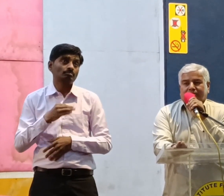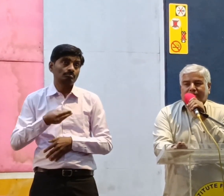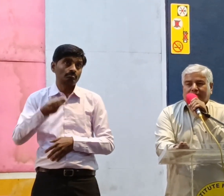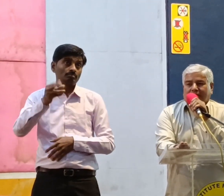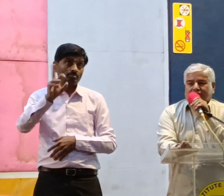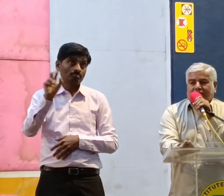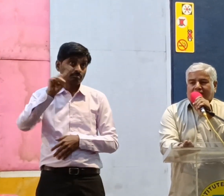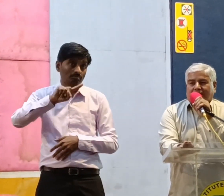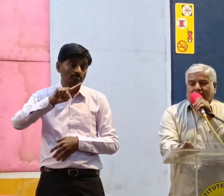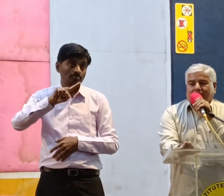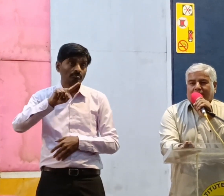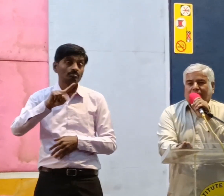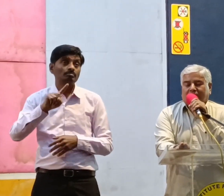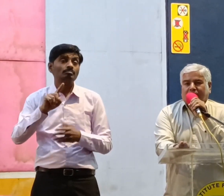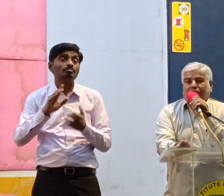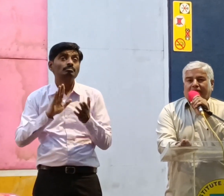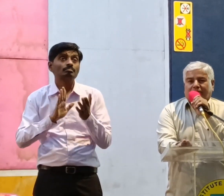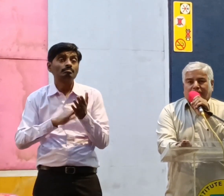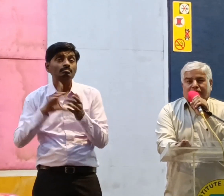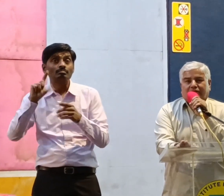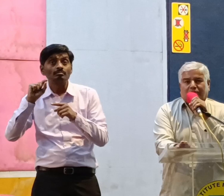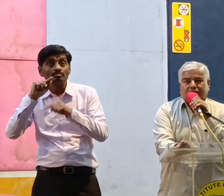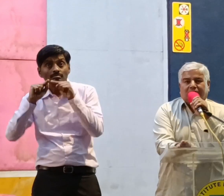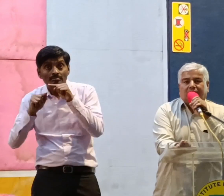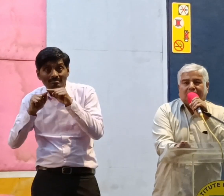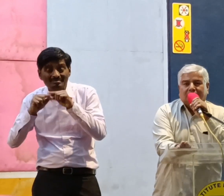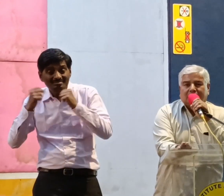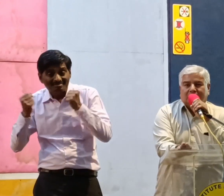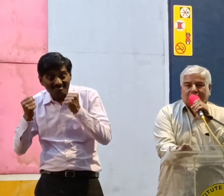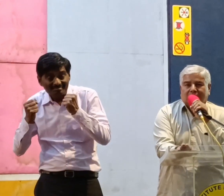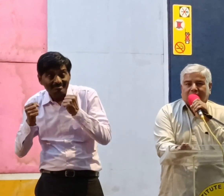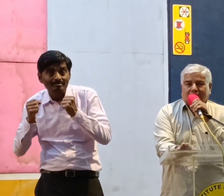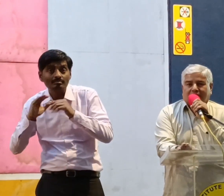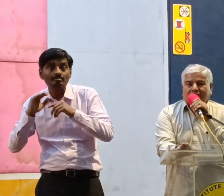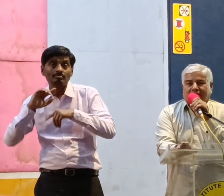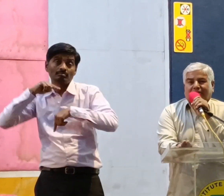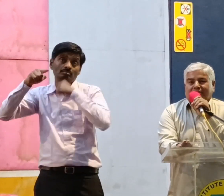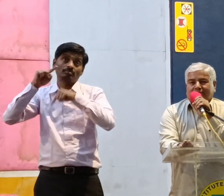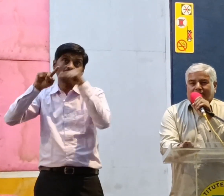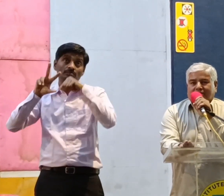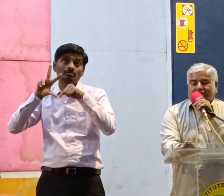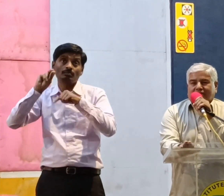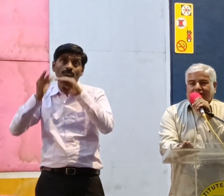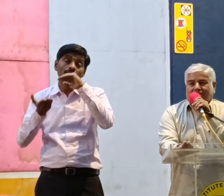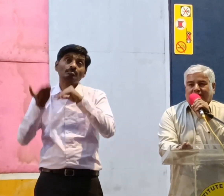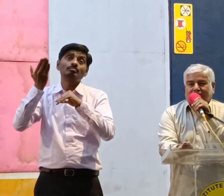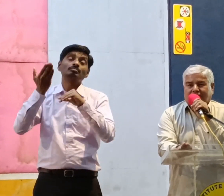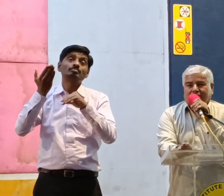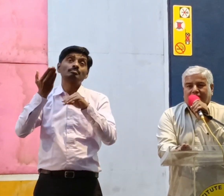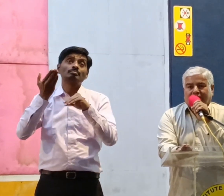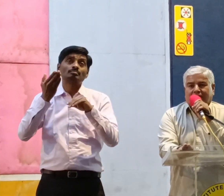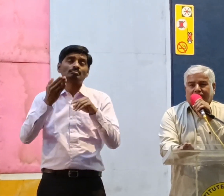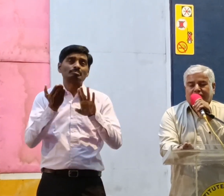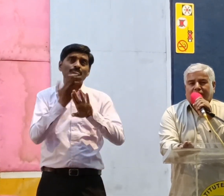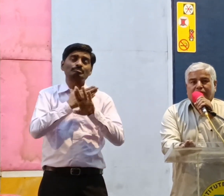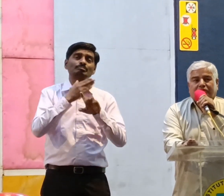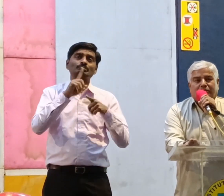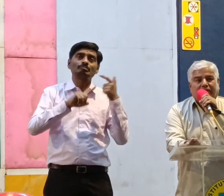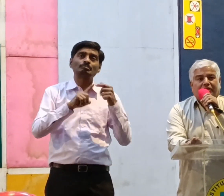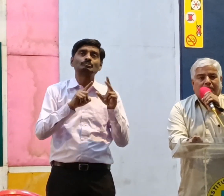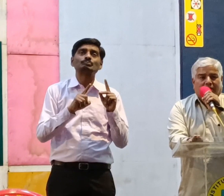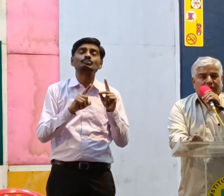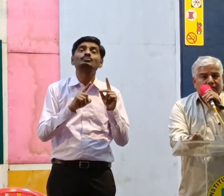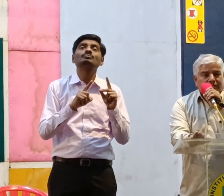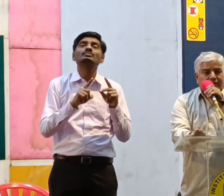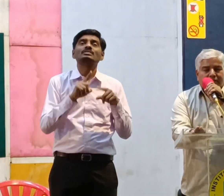20 દિવસમાં 80% બાળકો 90% પહોંચતા હોય છે અને 50% 70% એ